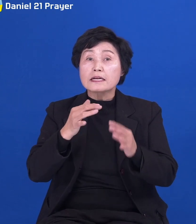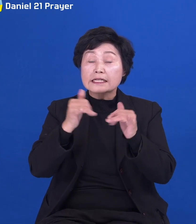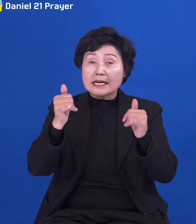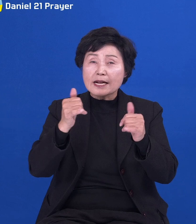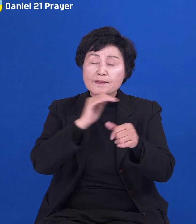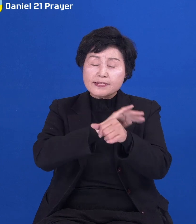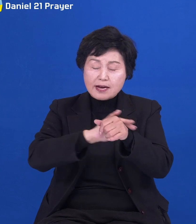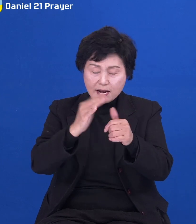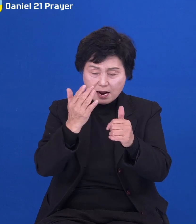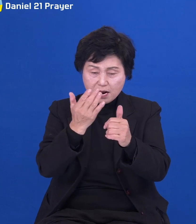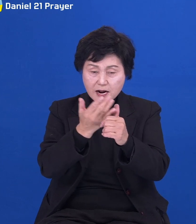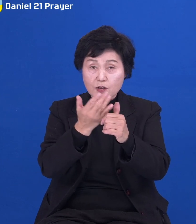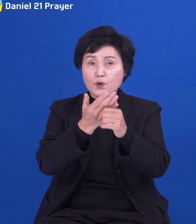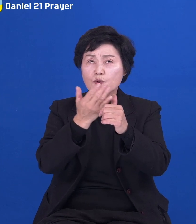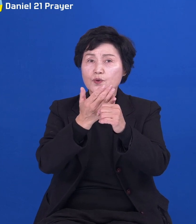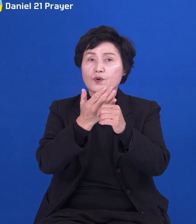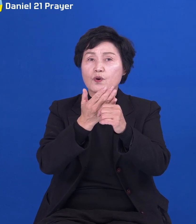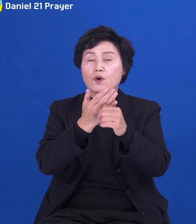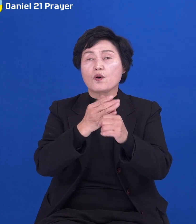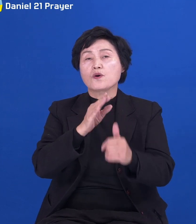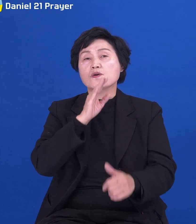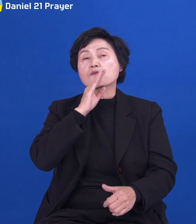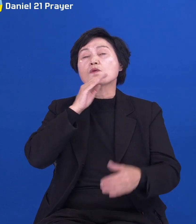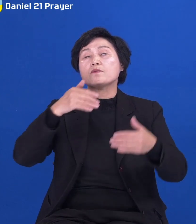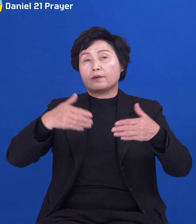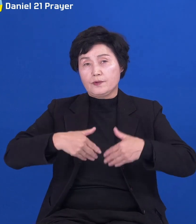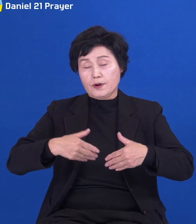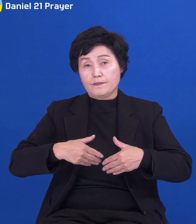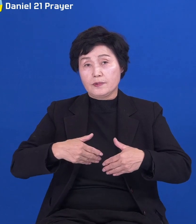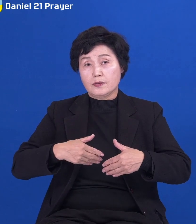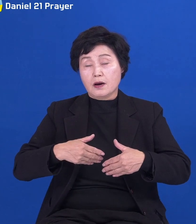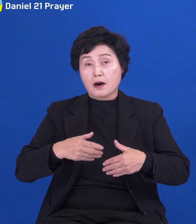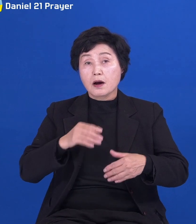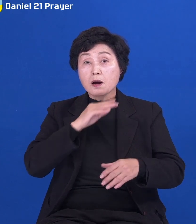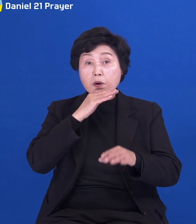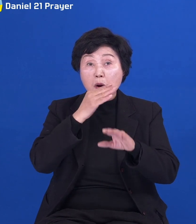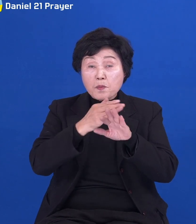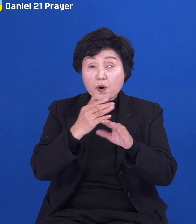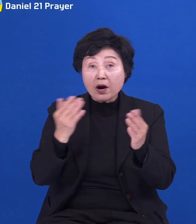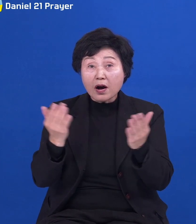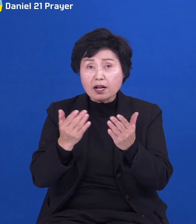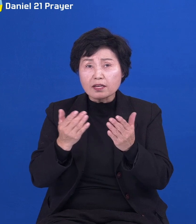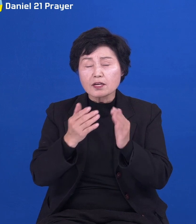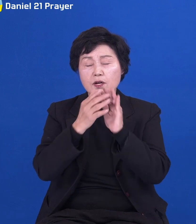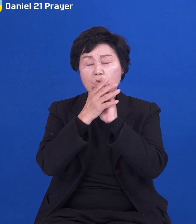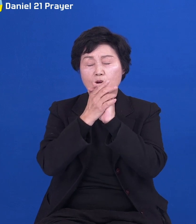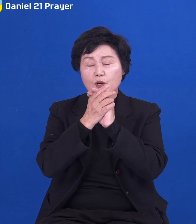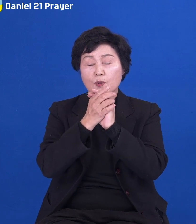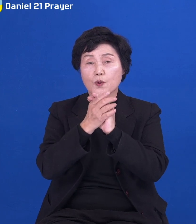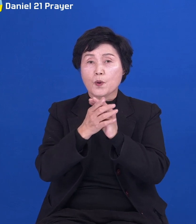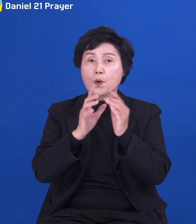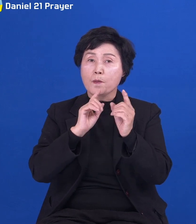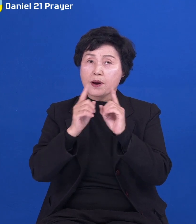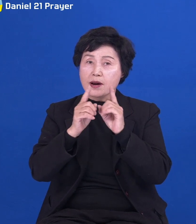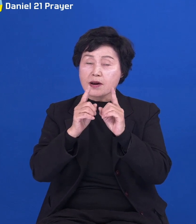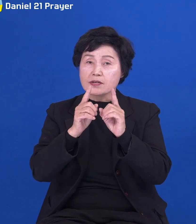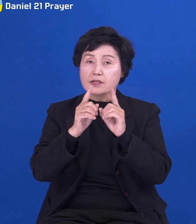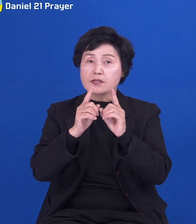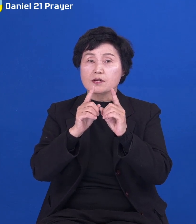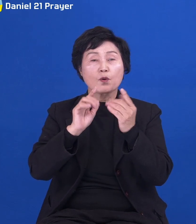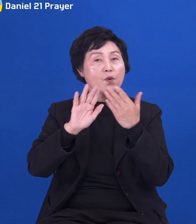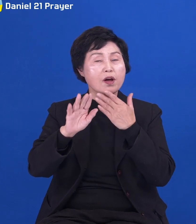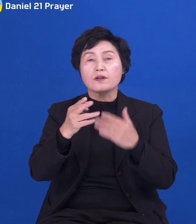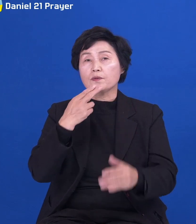들고 품을 들여야 하는지 몰라요. 그래서 북한 사역은 기도와 말씀의 은혜가 아니고서는 결코 해낼 수가 없는